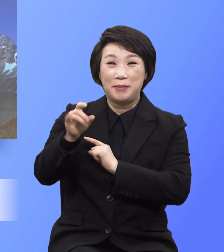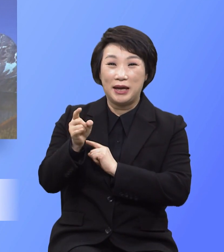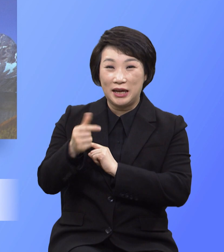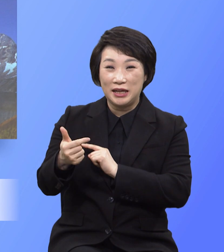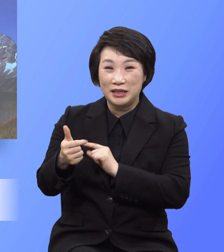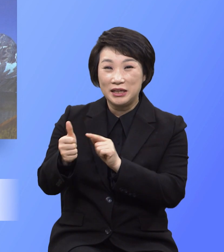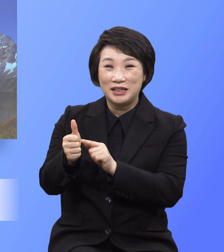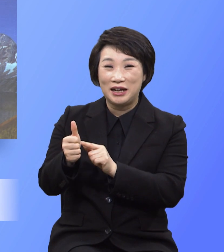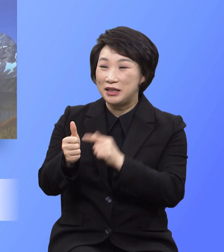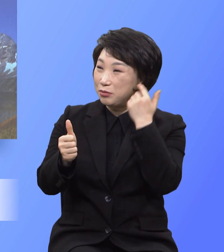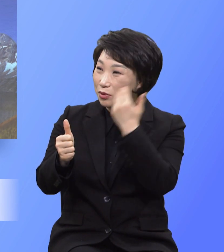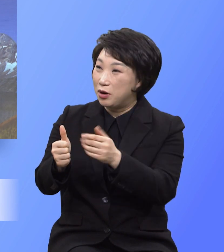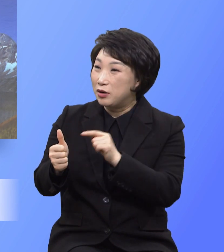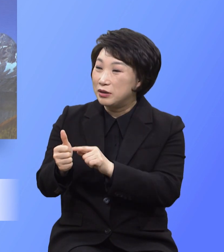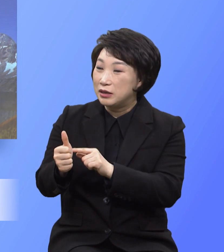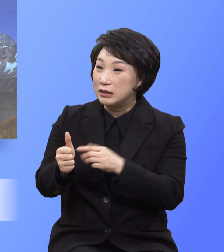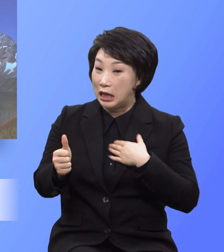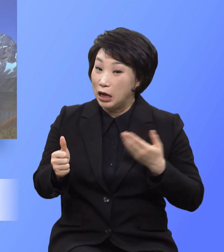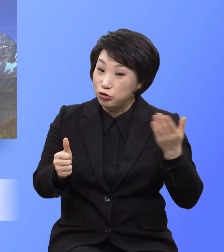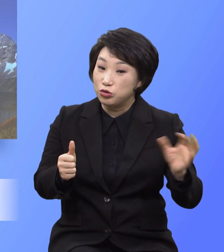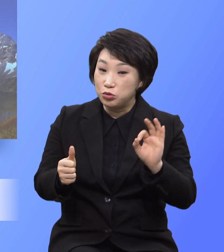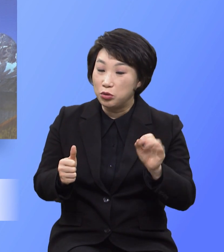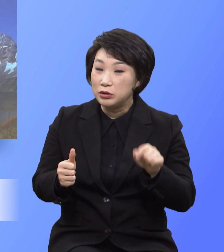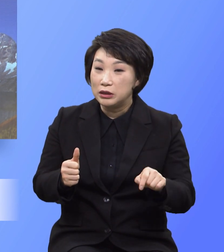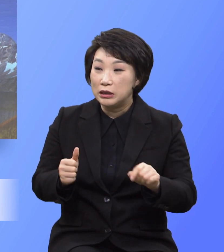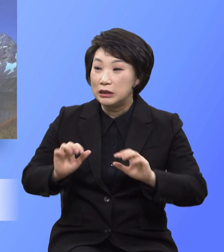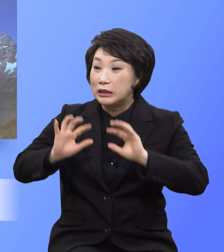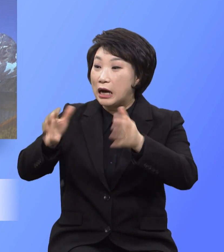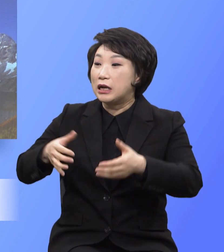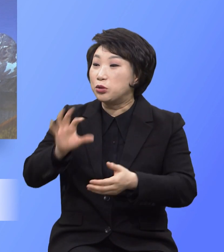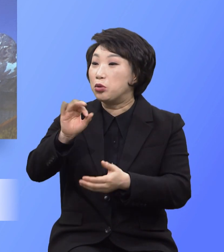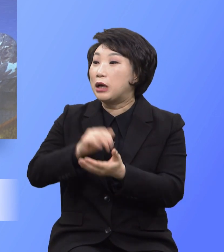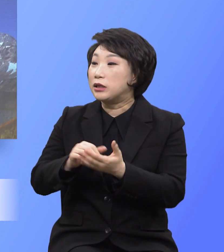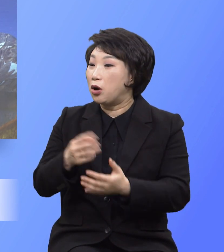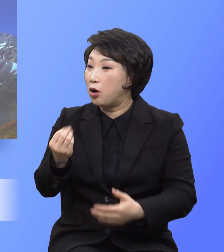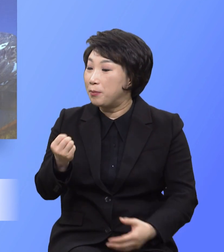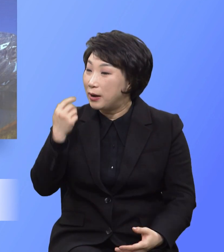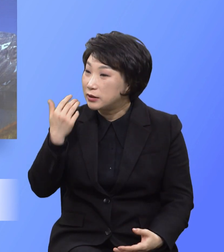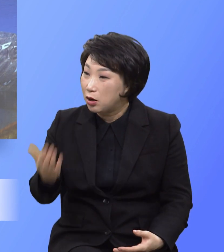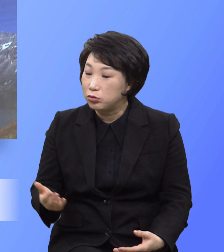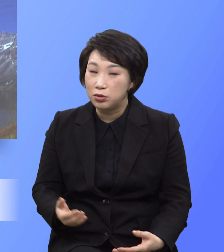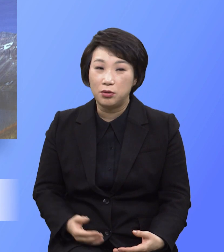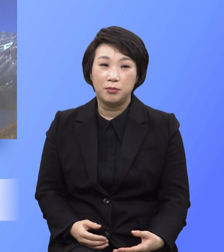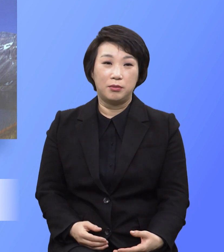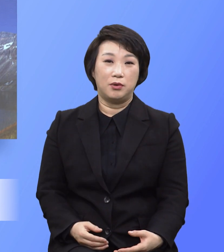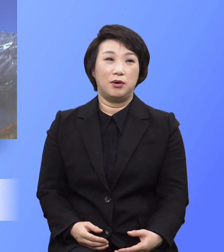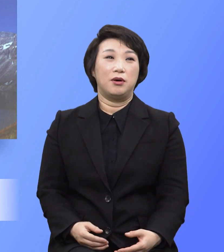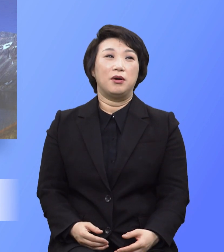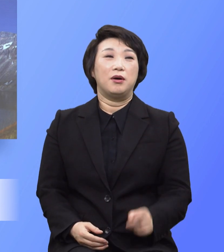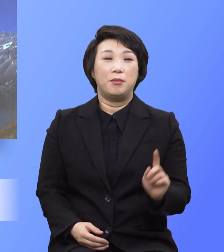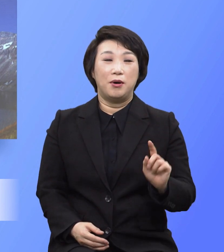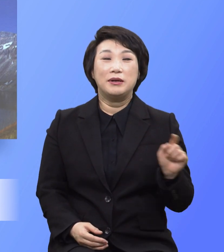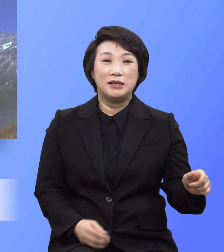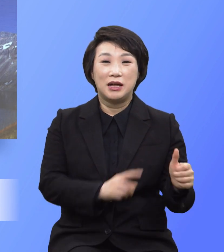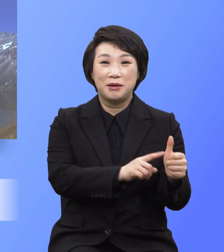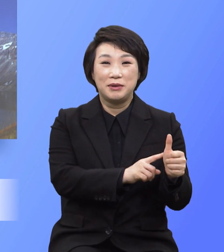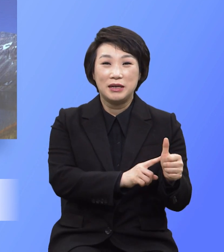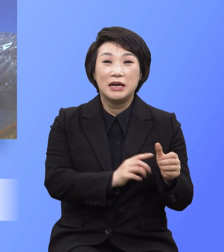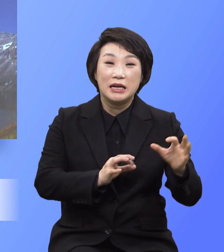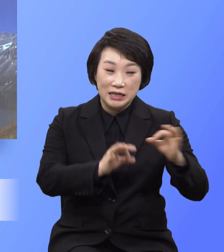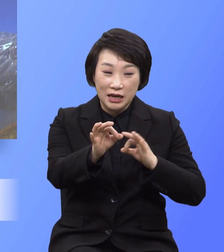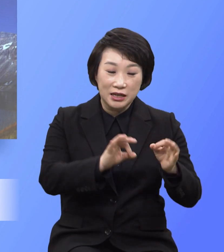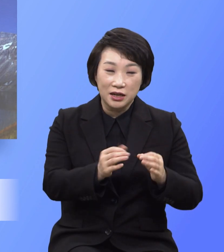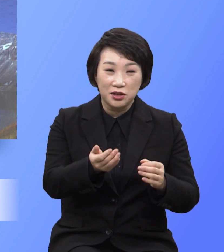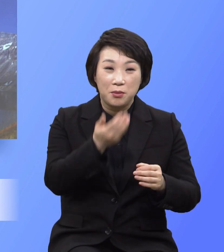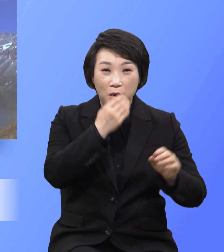이 돈이면 토고에서 어느 정도 되는 돈이냐 그랬더니 자기가 장사해서 벌어먹고